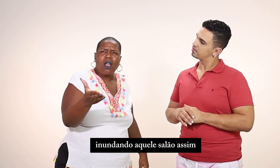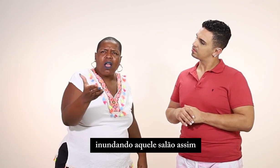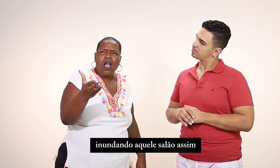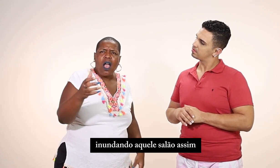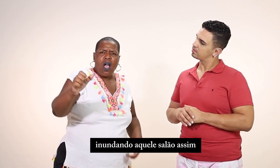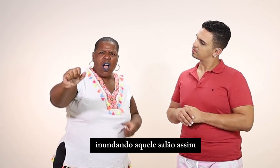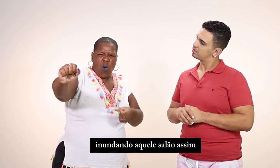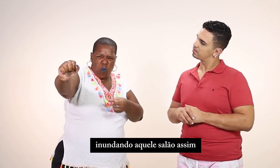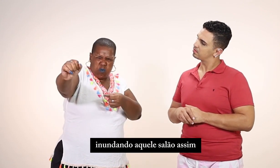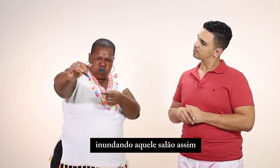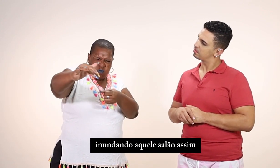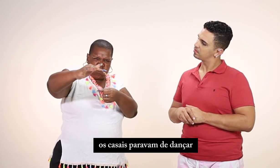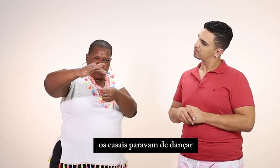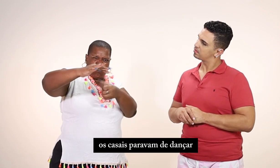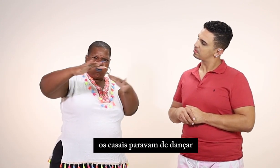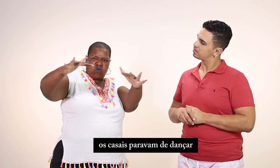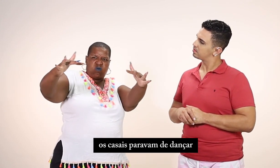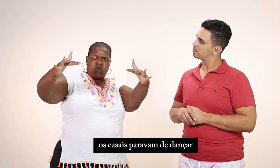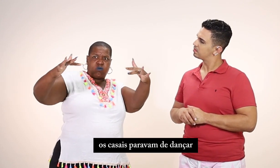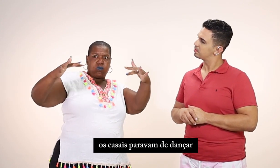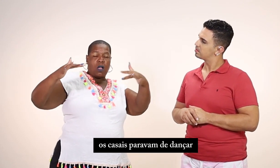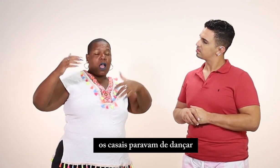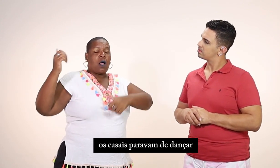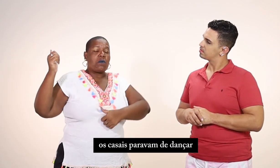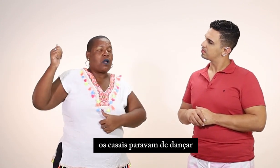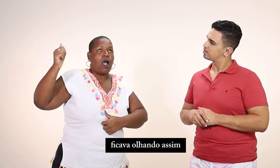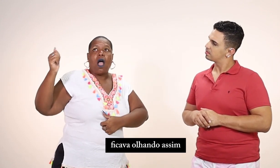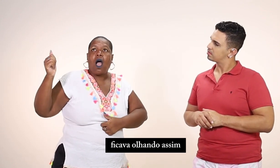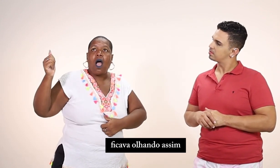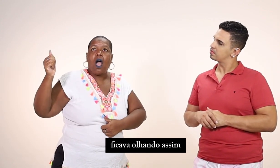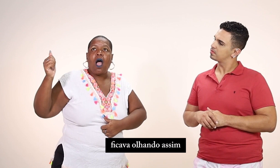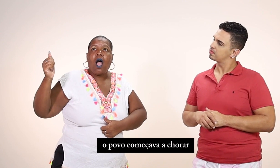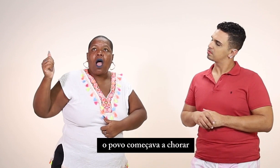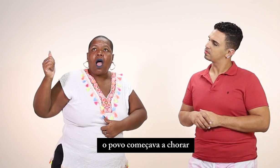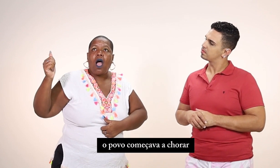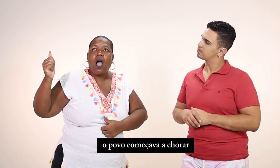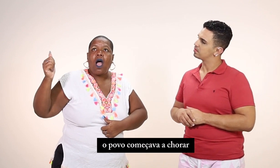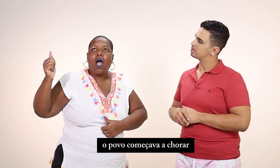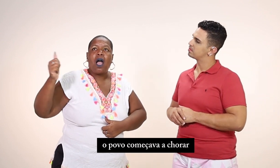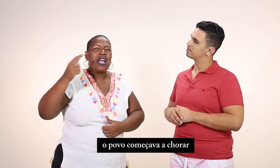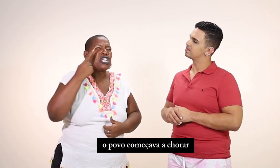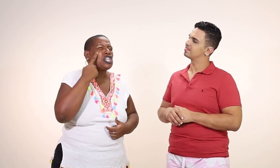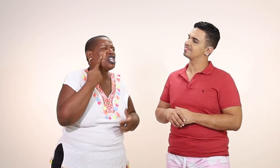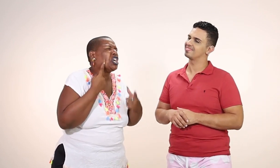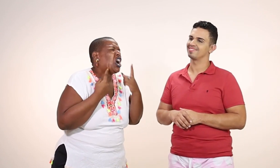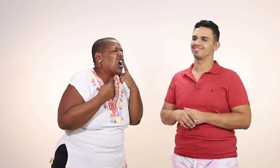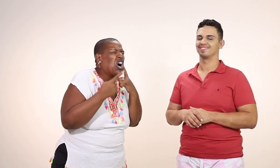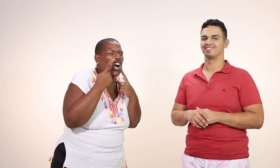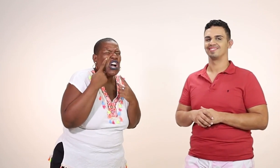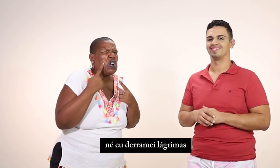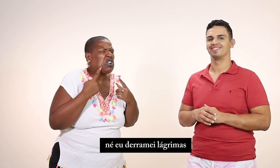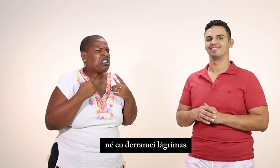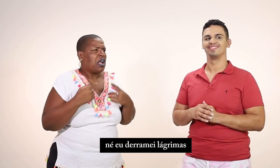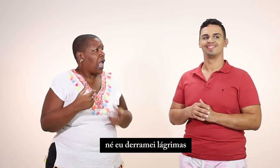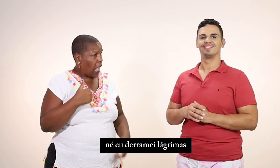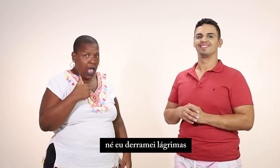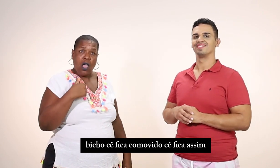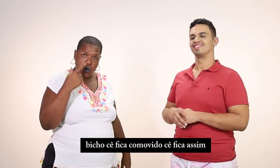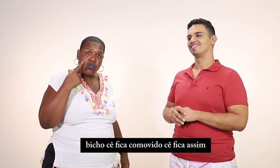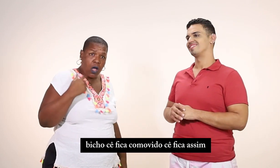aquele salão assim. Os casais paravam de dançar e ficavam olhando assim, o povo começava a chorar, né? Eu derramei lágrimas, bicho. Você